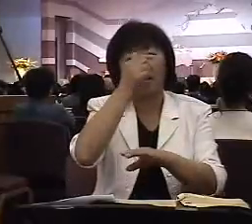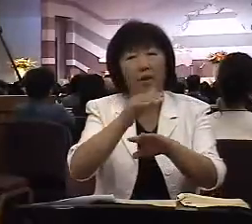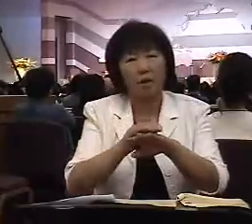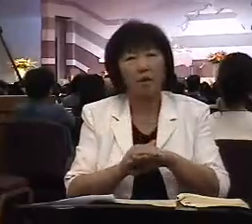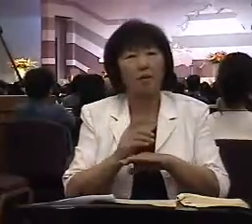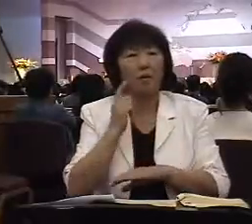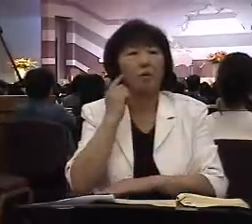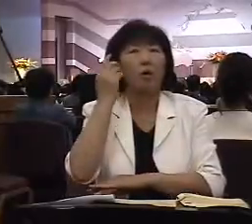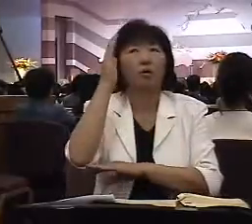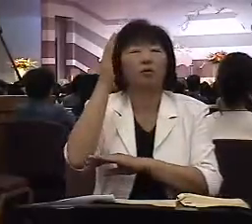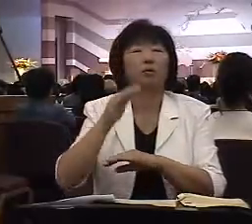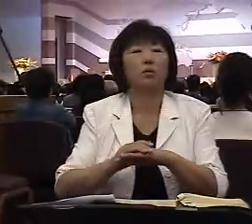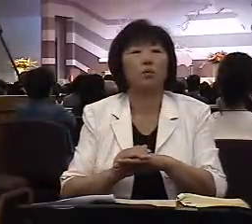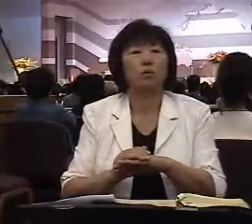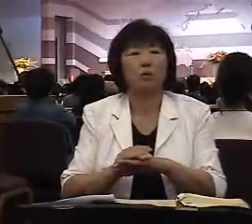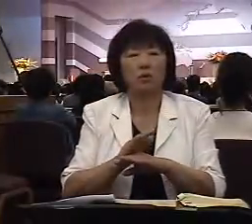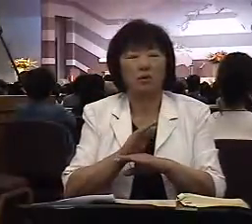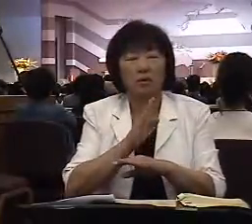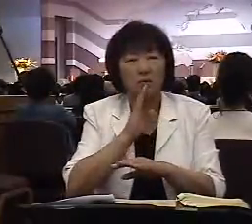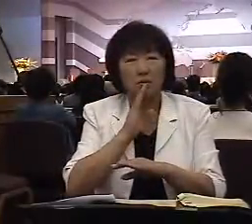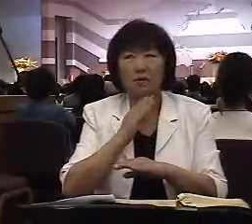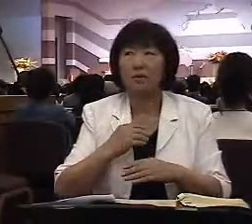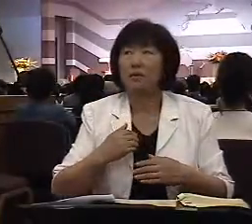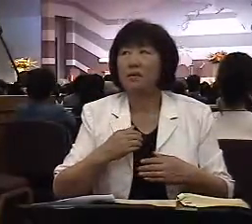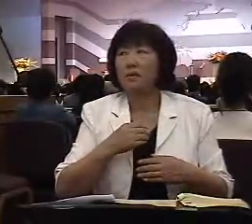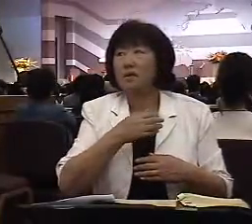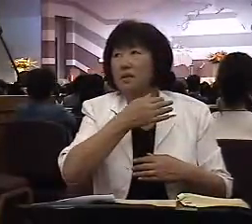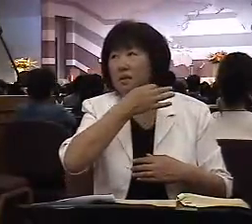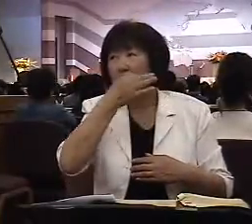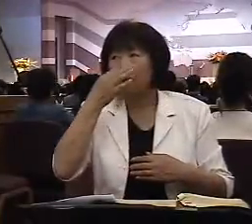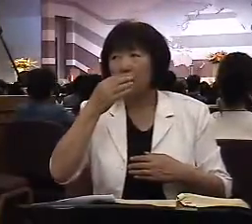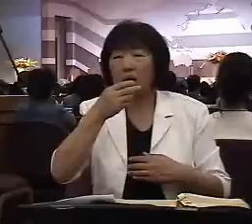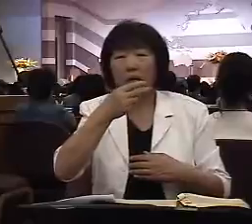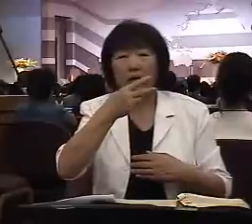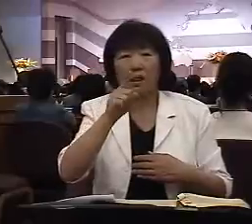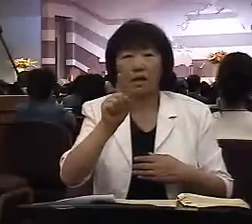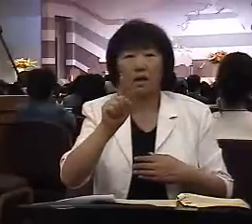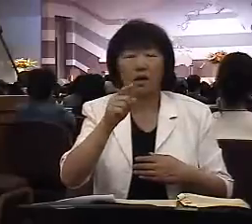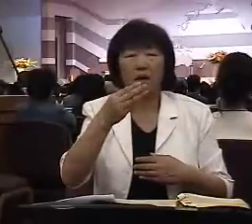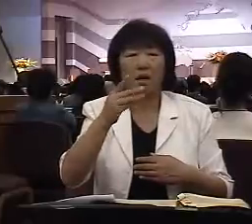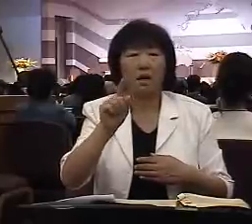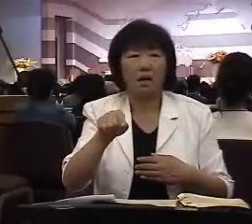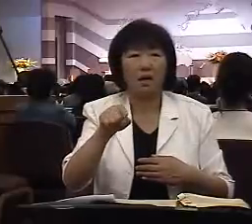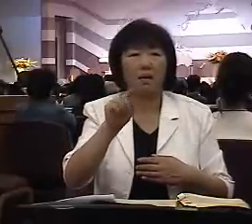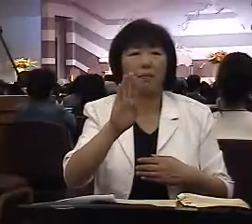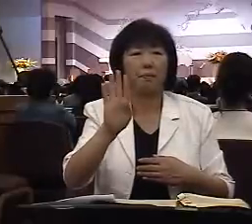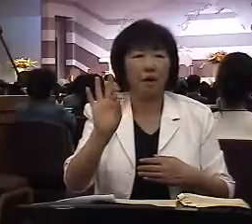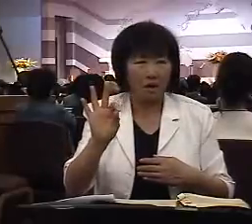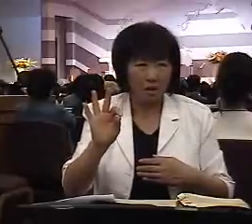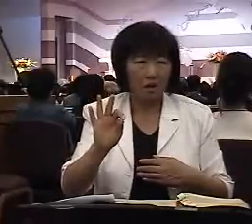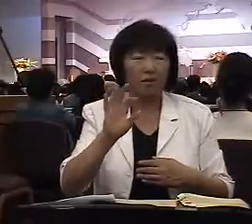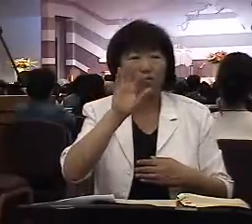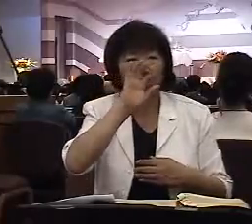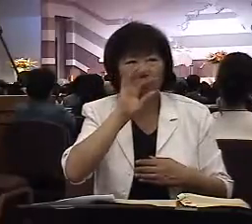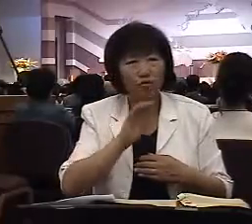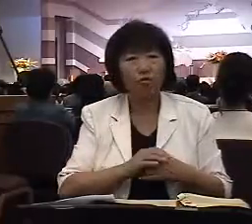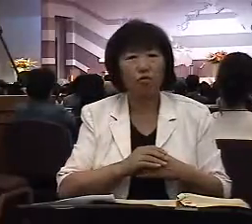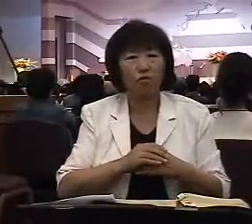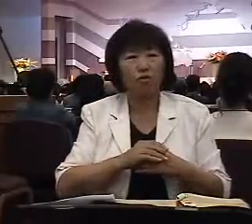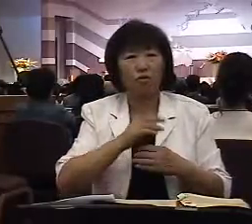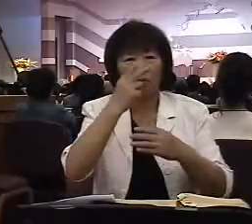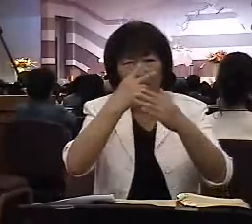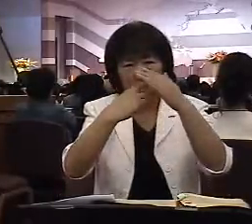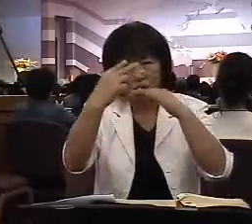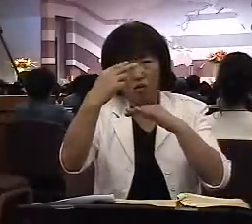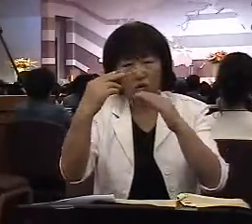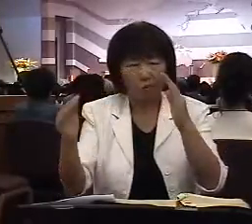참 영광스럽고 다이내믹하고, 우리 각 다락방들이 얼마나 사랑이 넘치고, 우리 훈련 그 그룹마다 비전으로